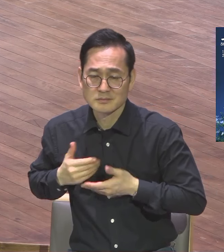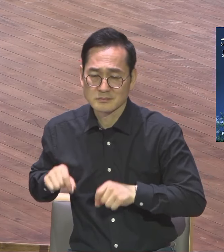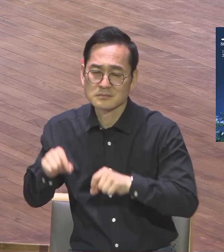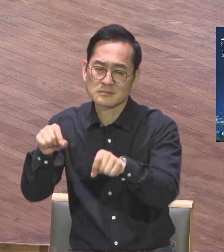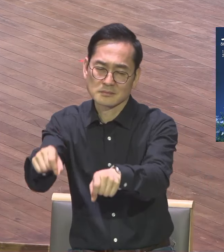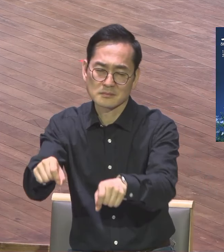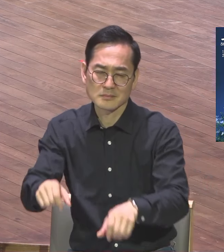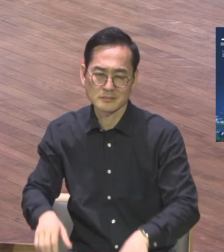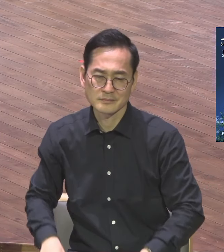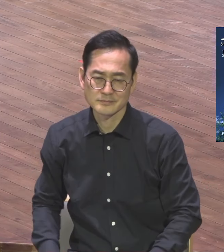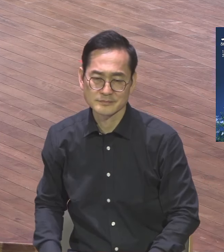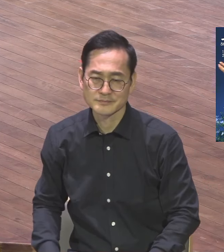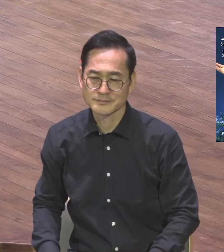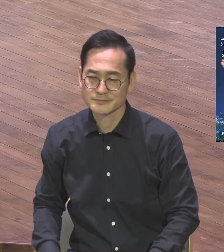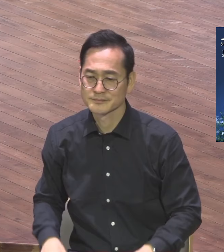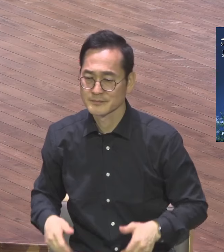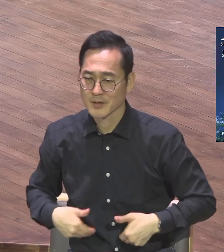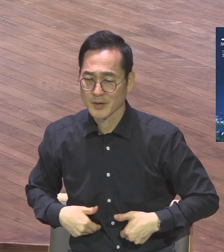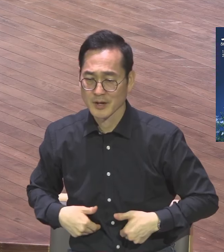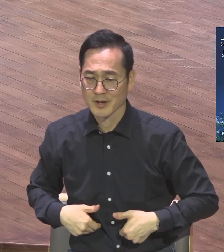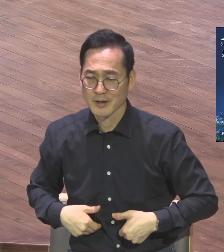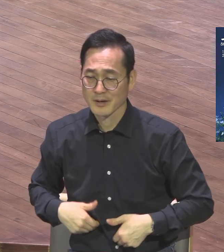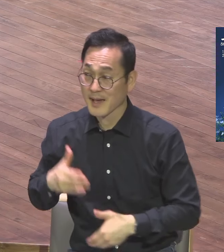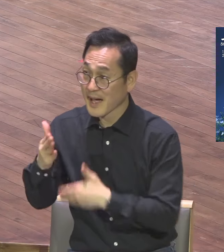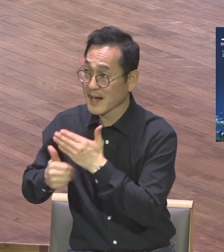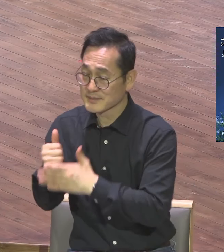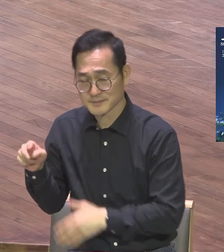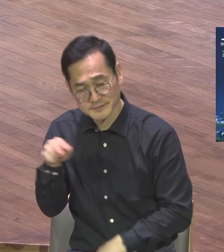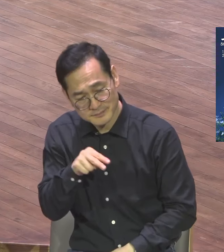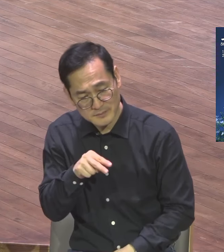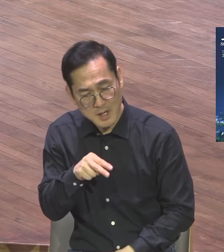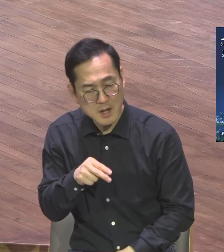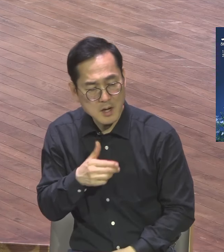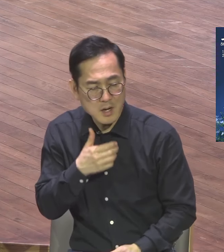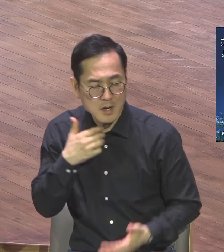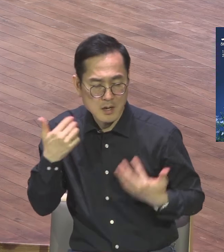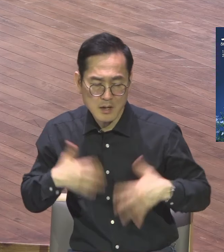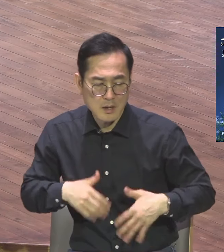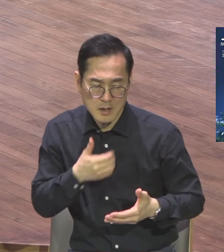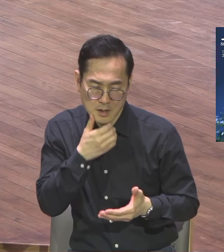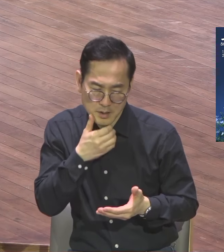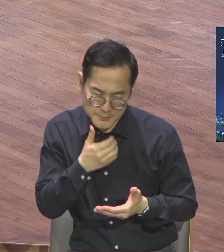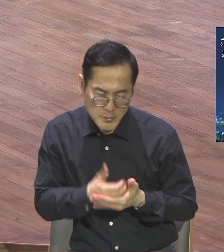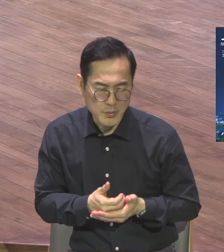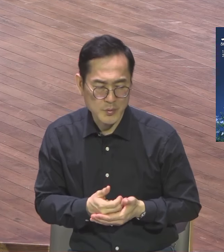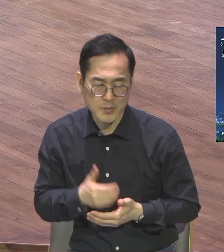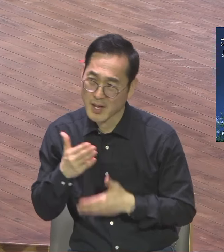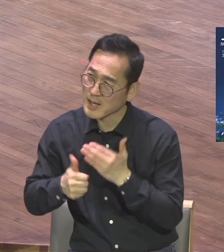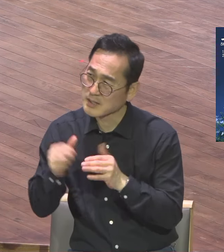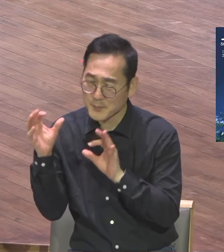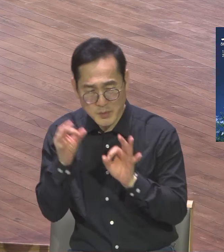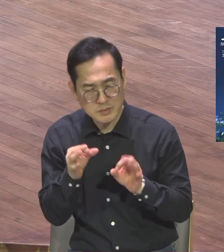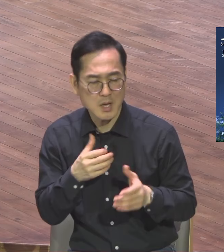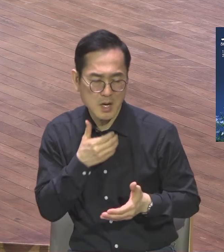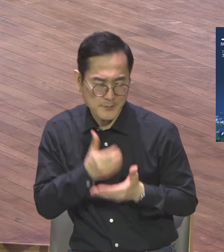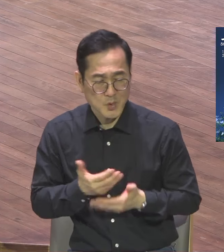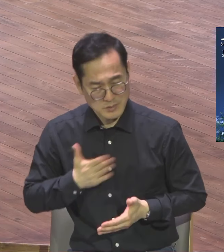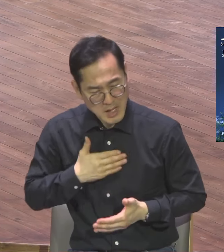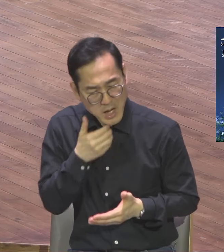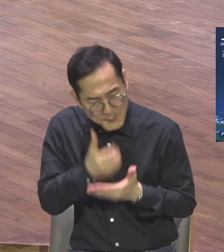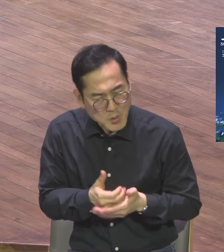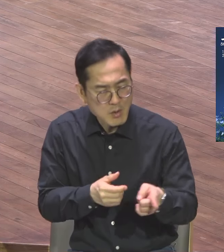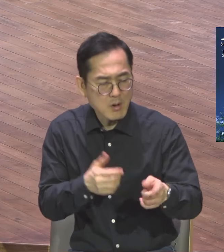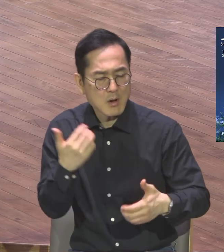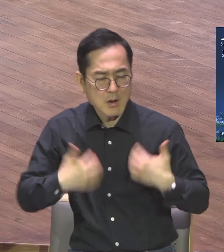이렇게 하나님의 영에 감동된 사람을 우리가 어디서 찾겠냐? 이런 고백을 듣는 연교회 전성도 되길